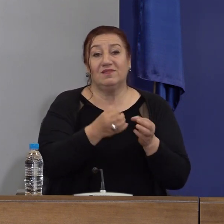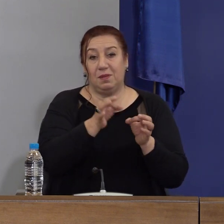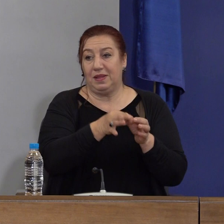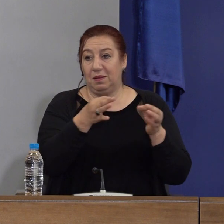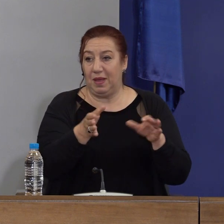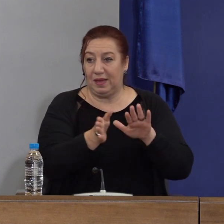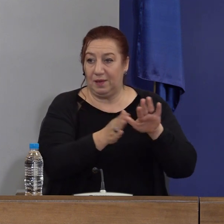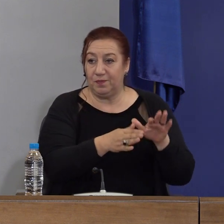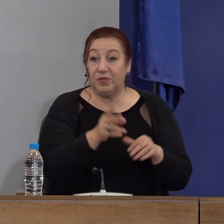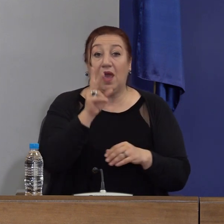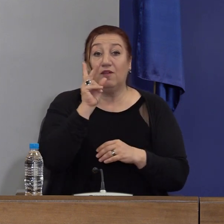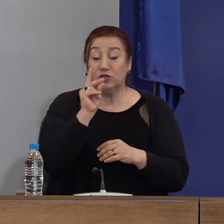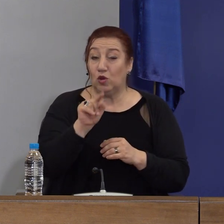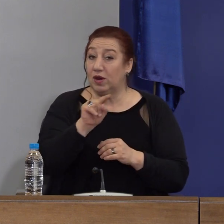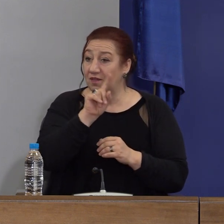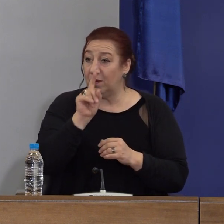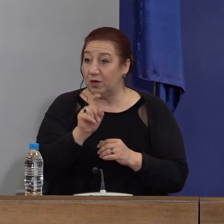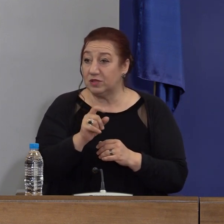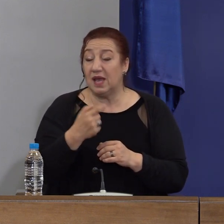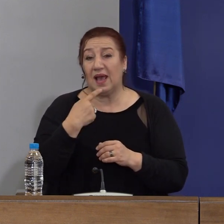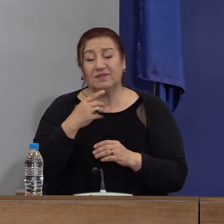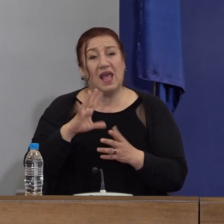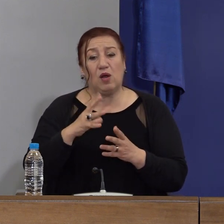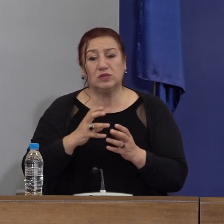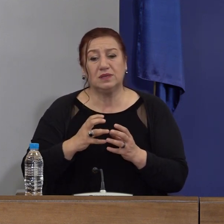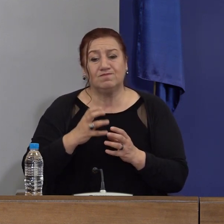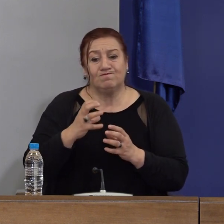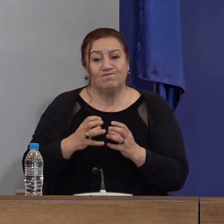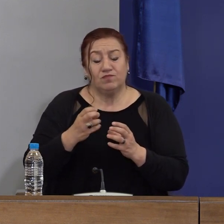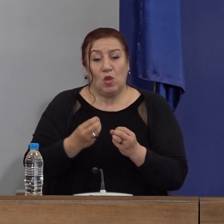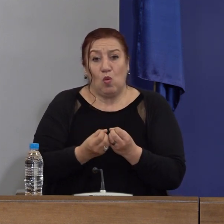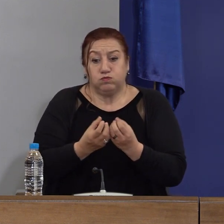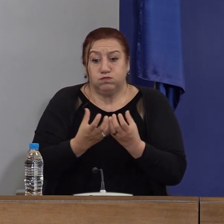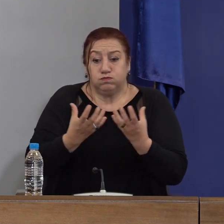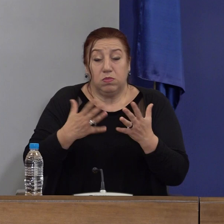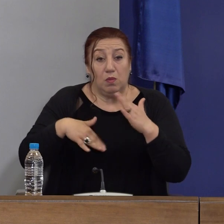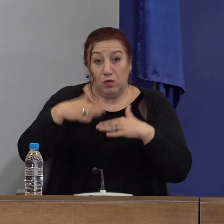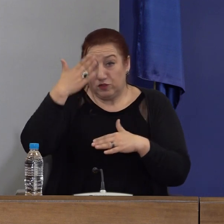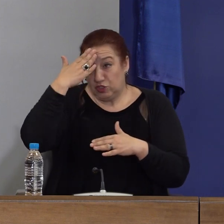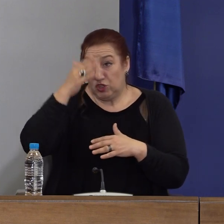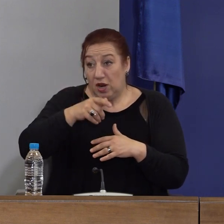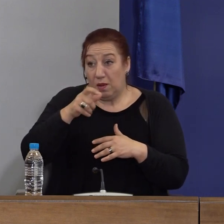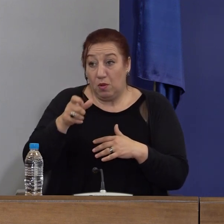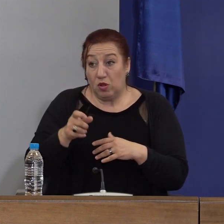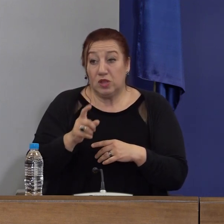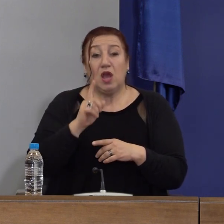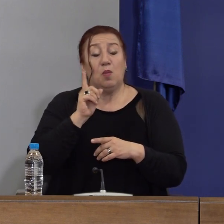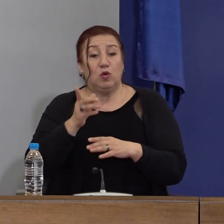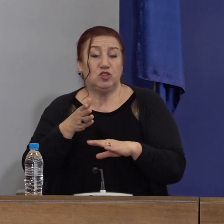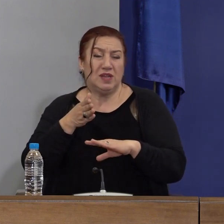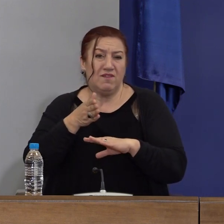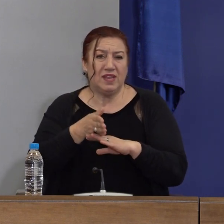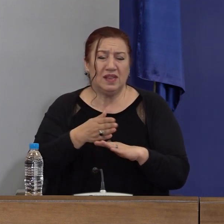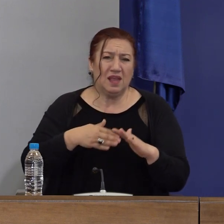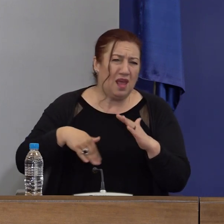да попитам. Казахте, че ако се усложни обстановката с заболяването от коронавирус в страната, може да въведете още по-рестриктивни